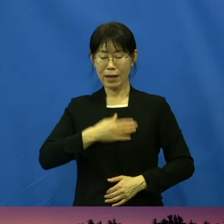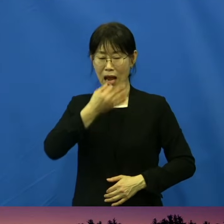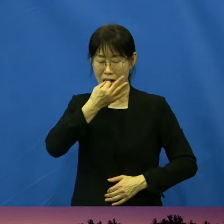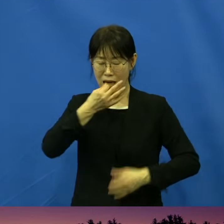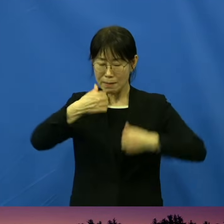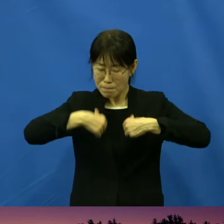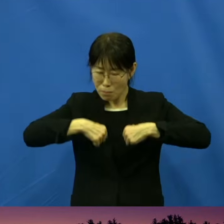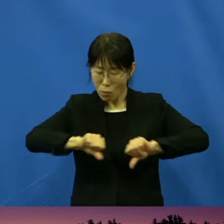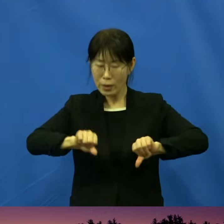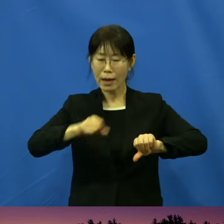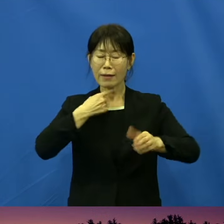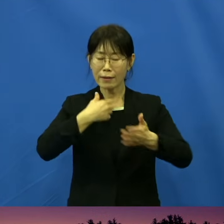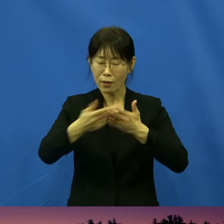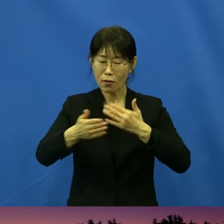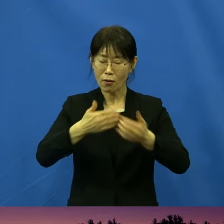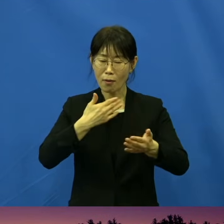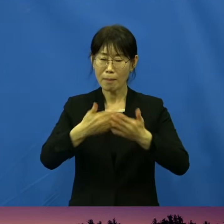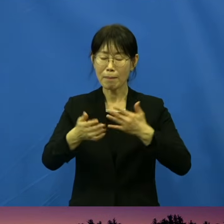돼요, 여러분.